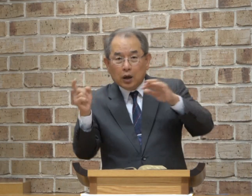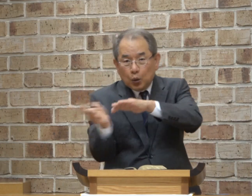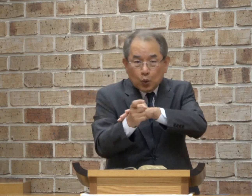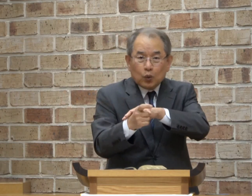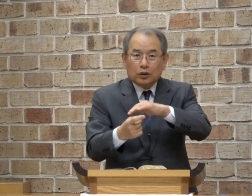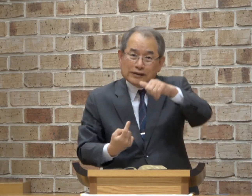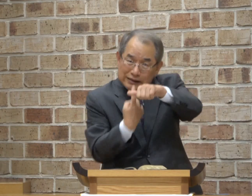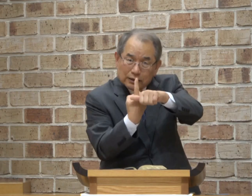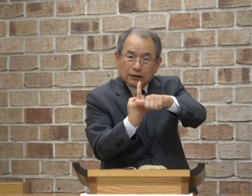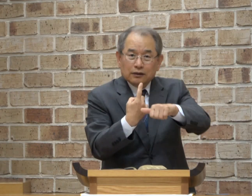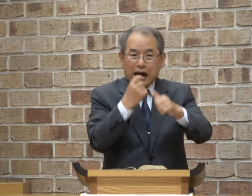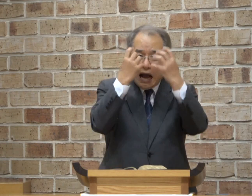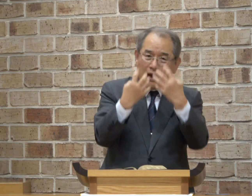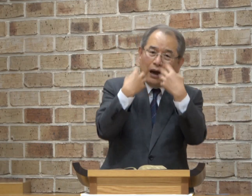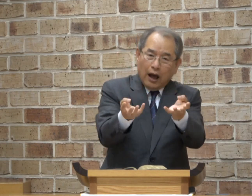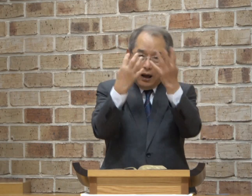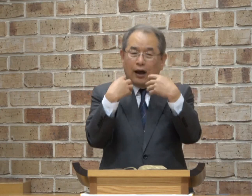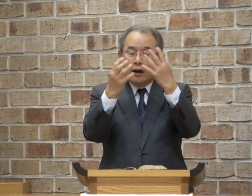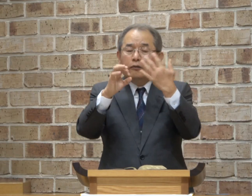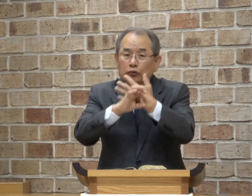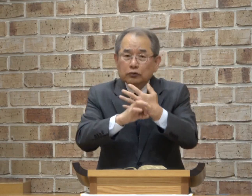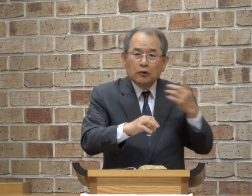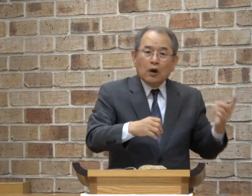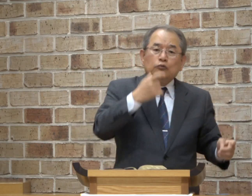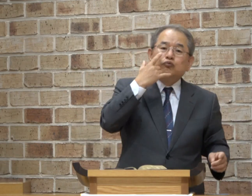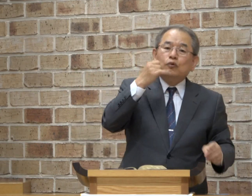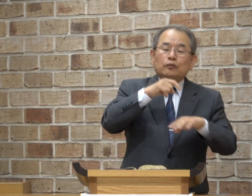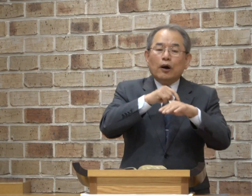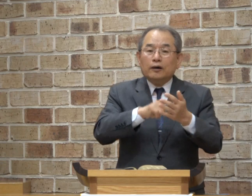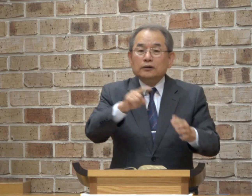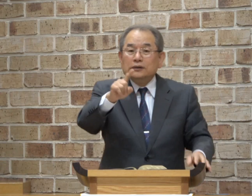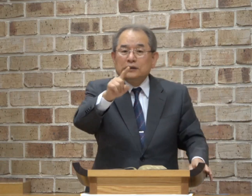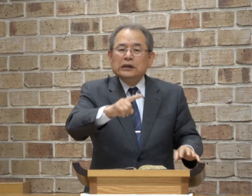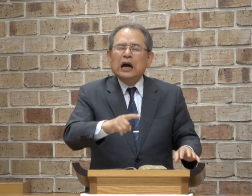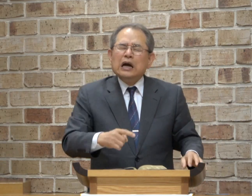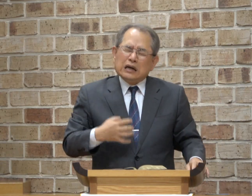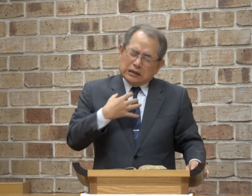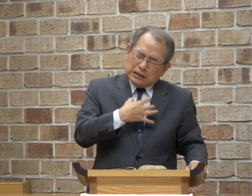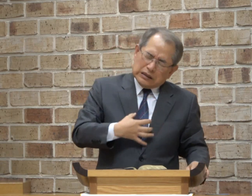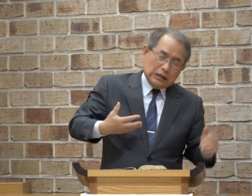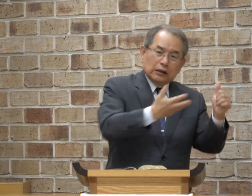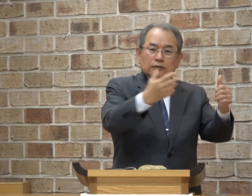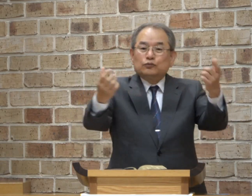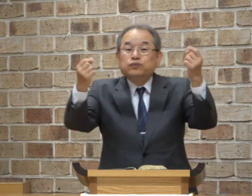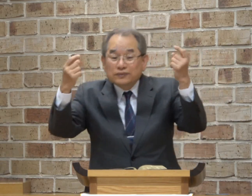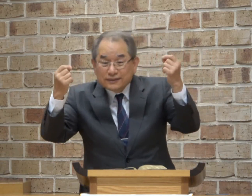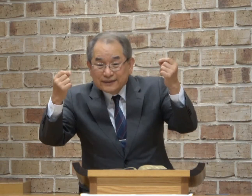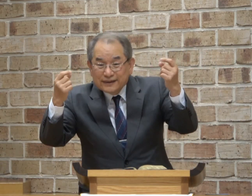나의 자녀이면도 모든 아픈 일을 다 하면서 부모에게 근심을 주는 자녀가 있다는